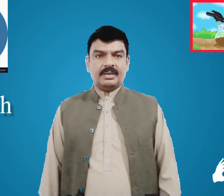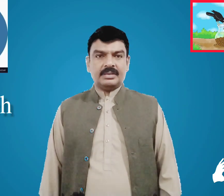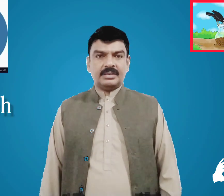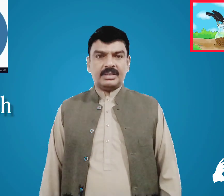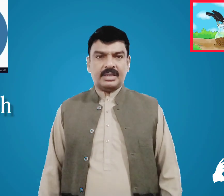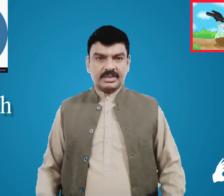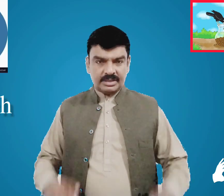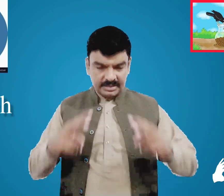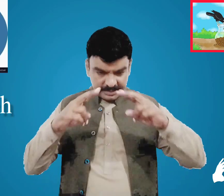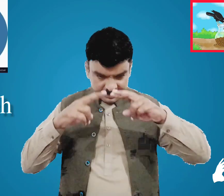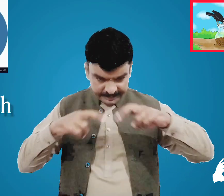सर्च